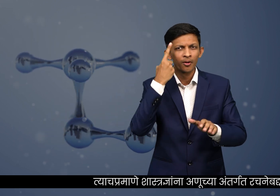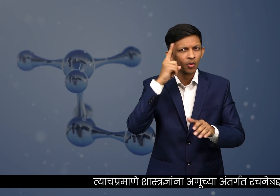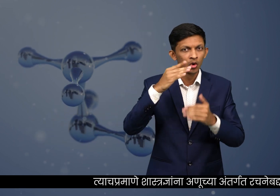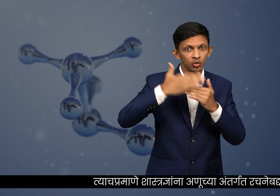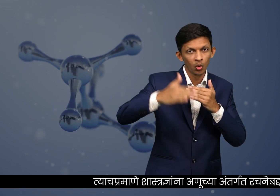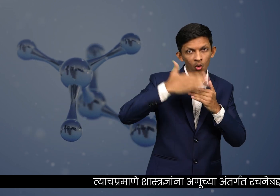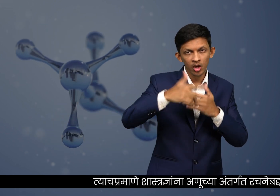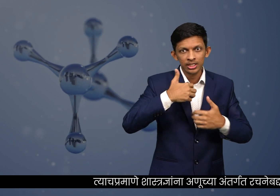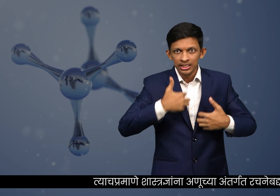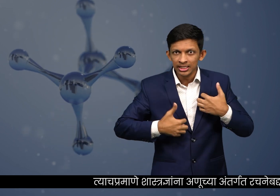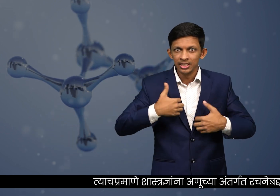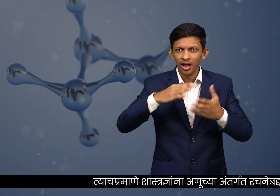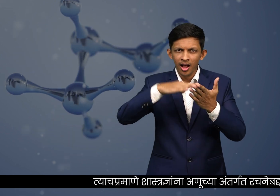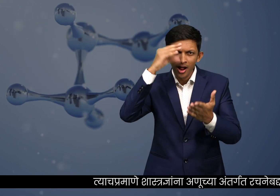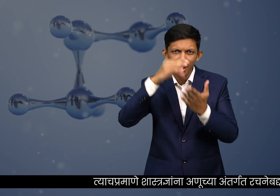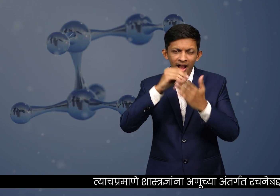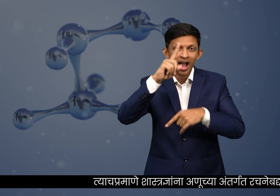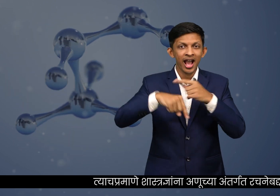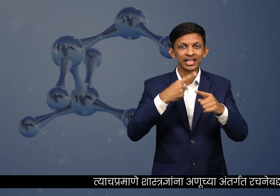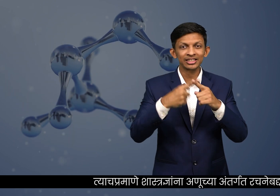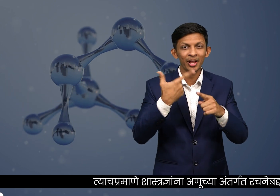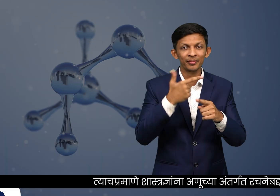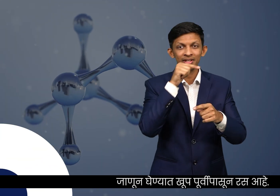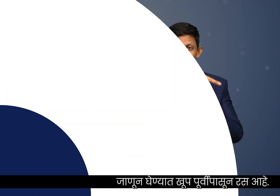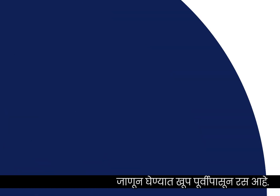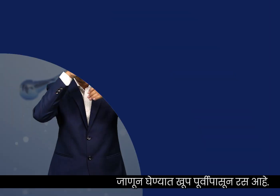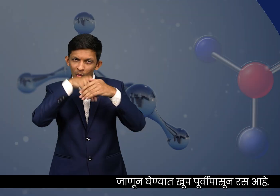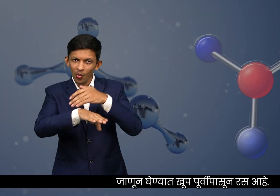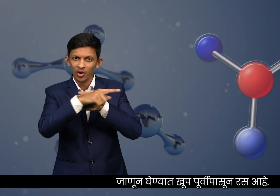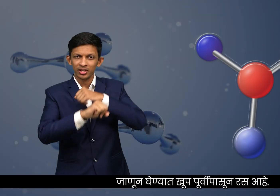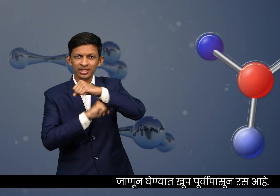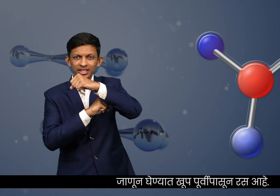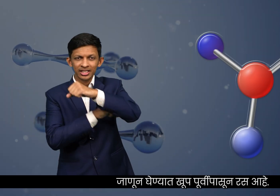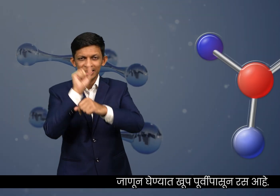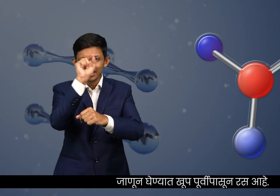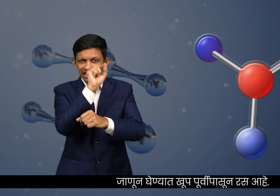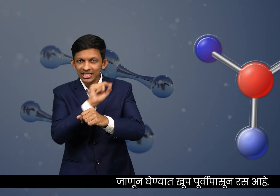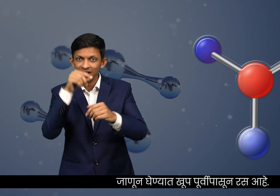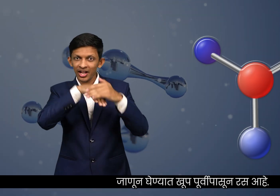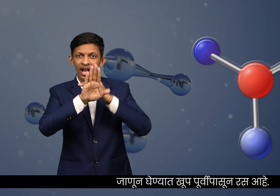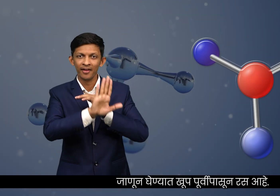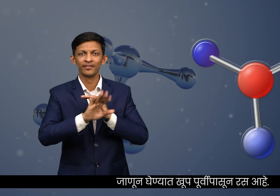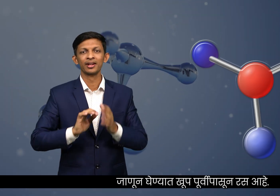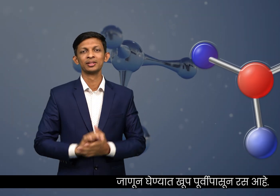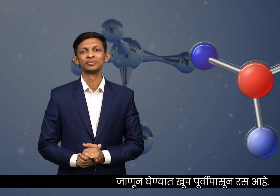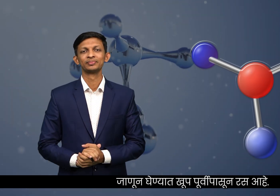त्याचप्रमाणे शास्त्रज्ञांना अणूच्या अंतर्गत रचनेबद्दल जाणून घेण्यात खूप पूर्वीपासून रस आहे.